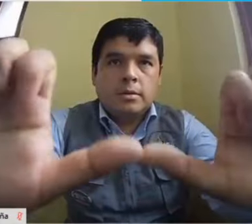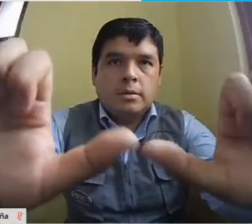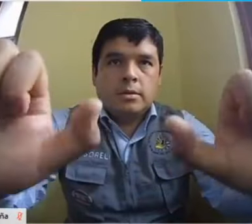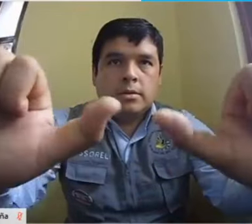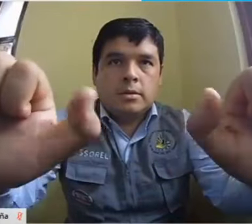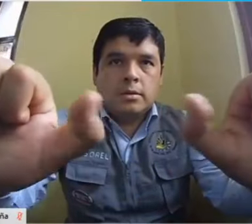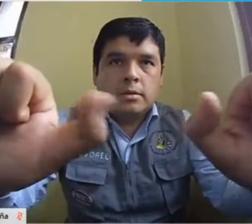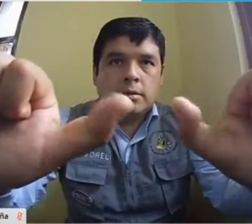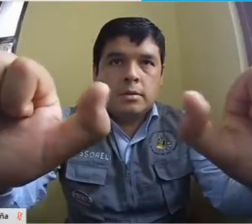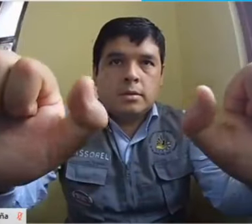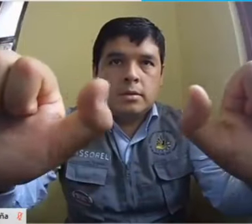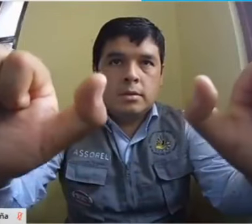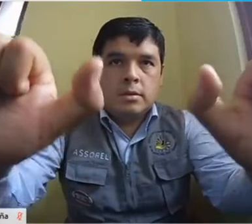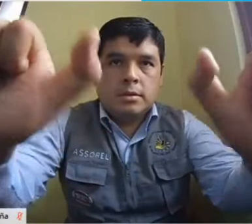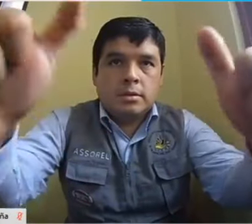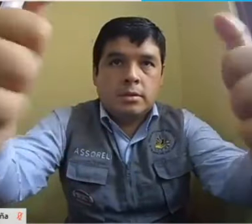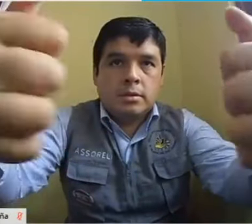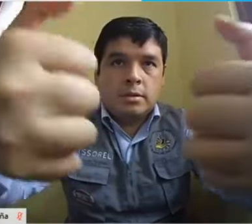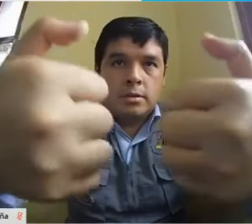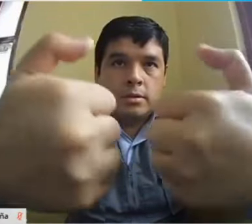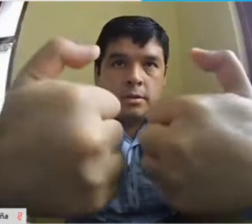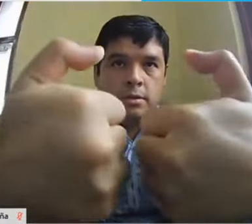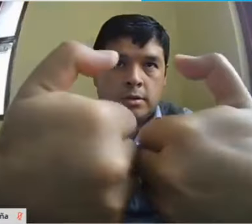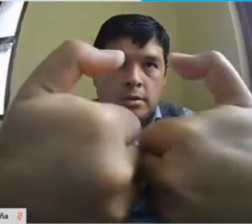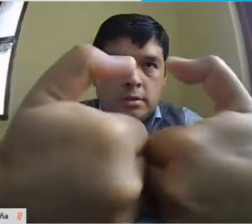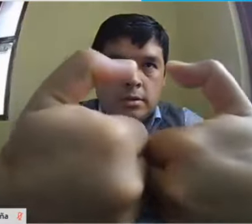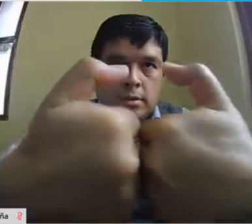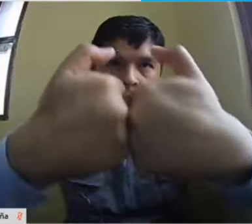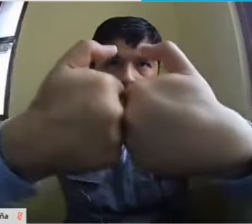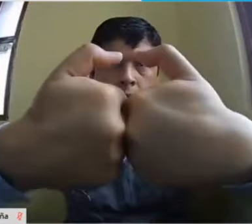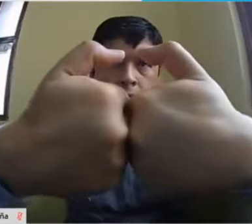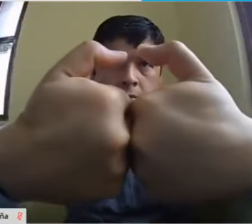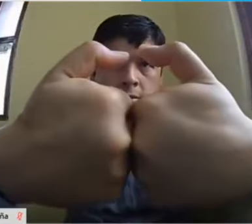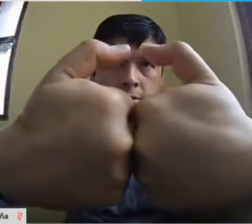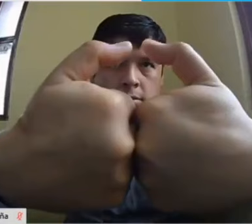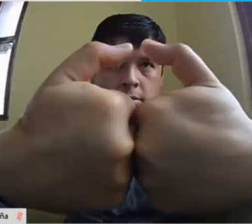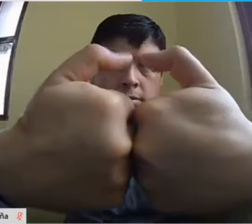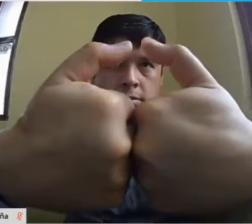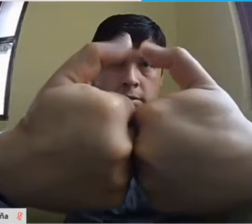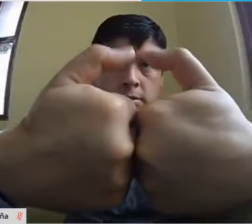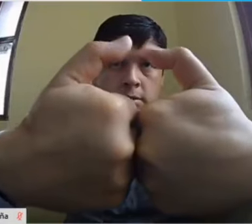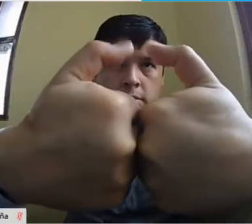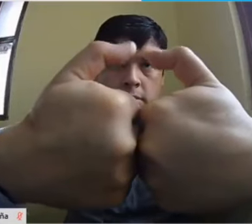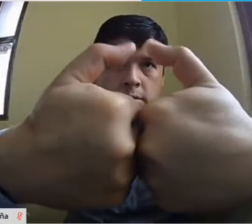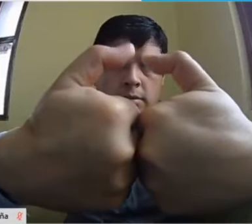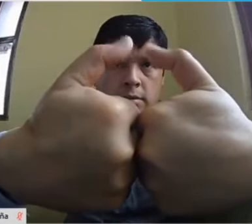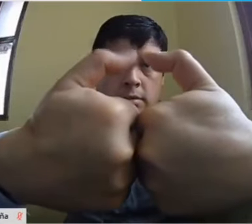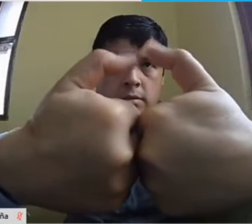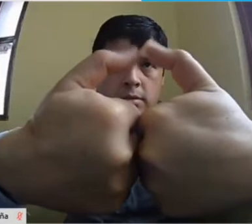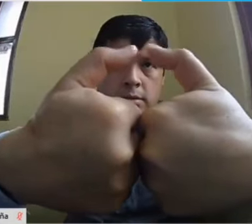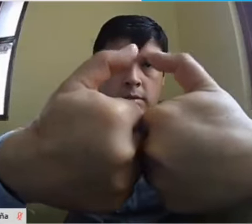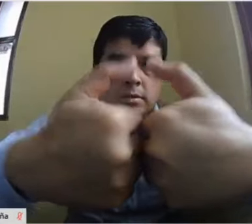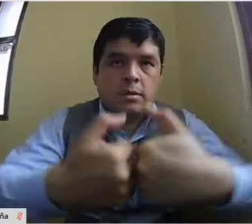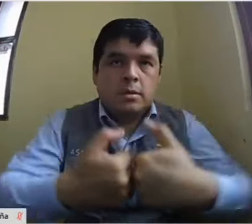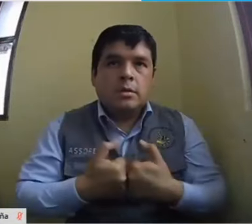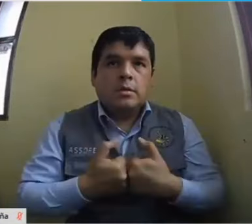el género para decir enamorada o enamorado, pero los pulgares se ubican así. Esa es la seña de enamorado